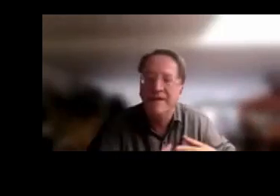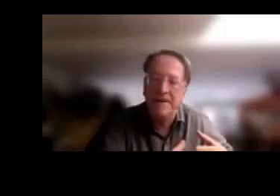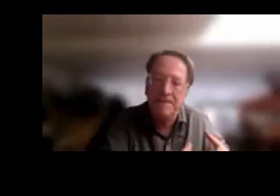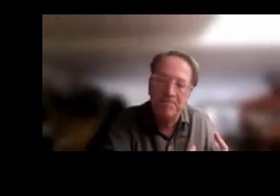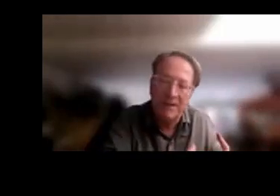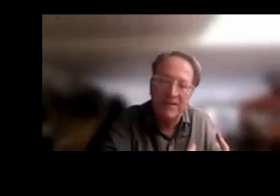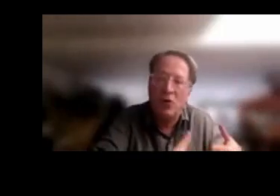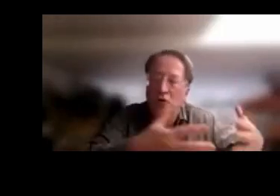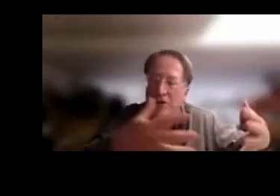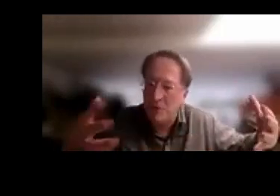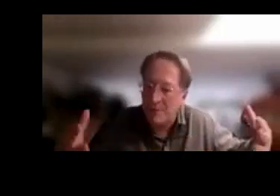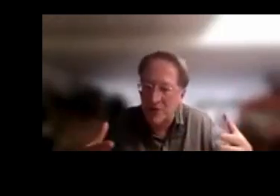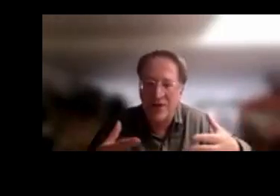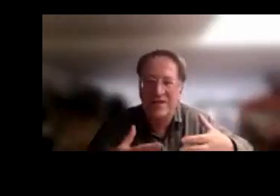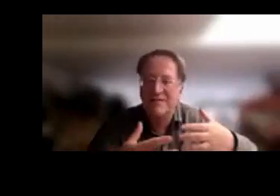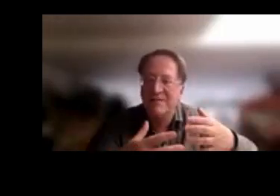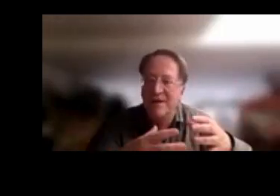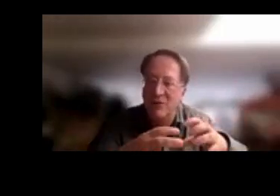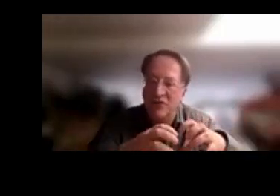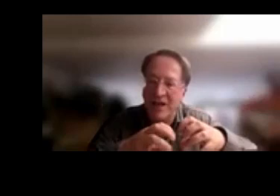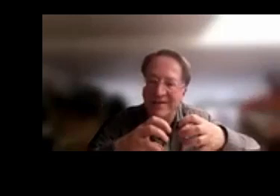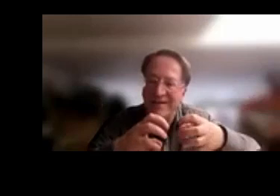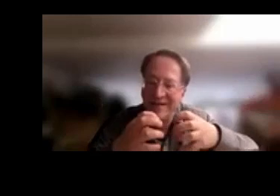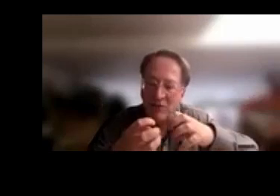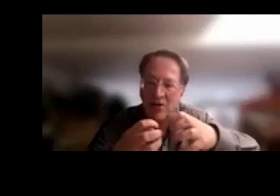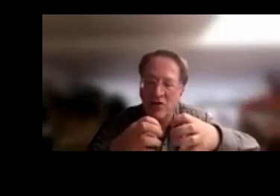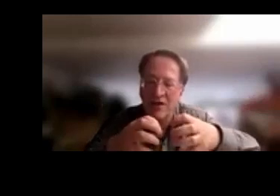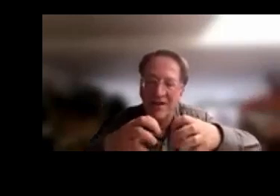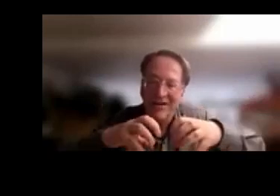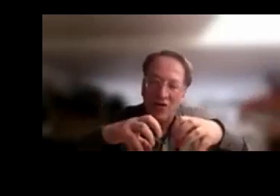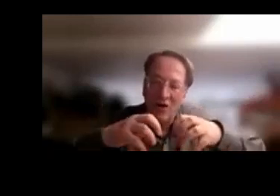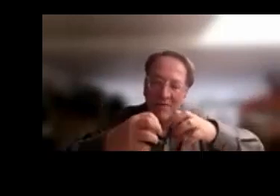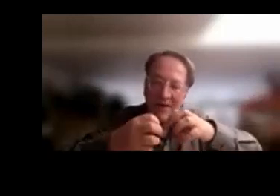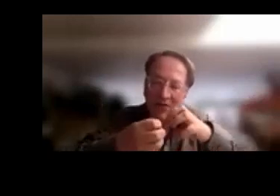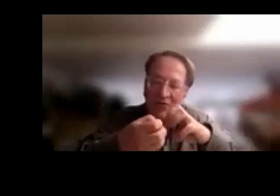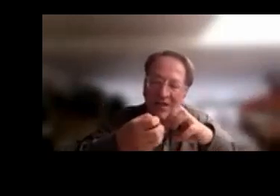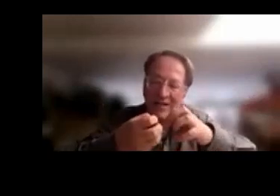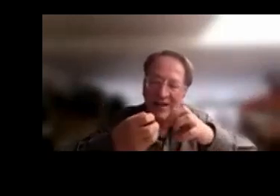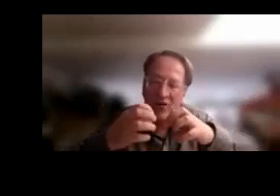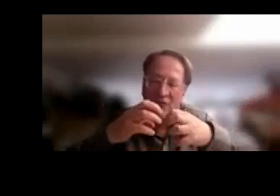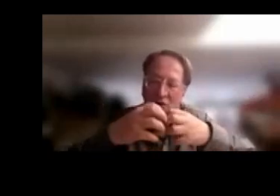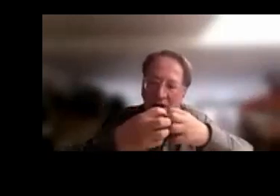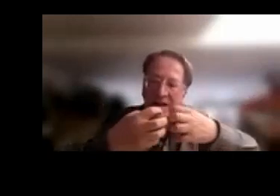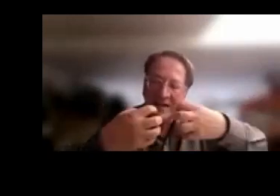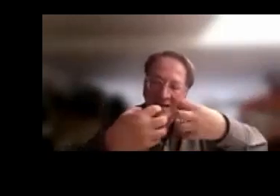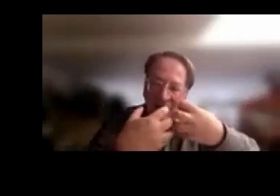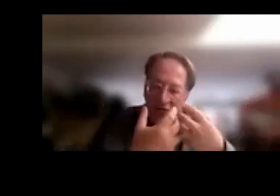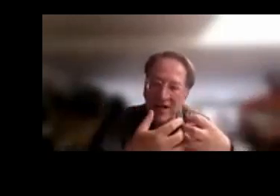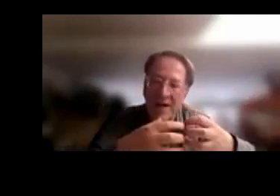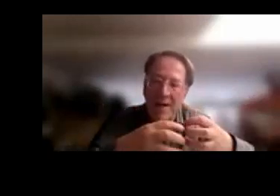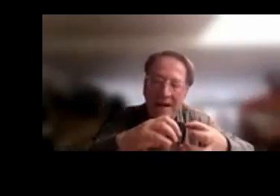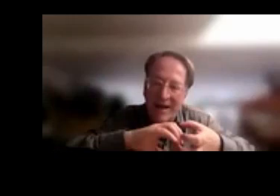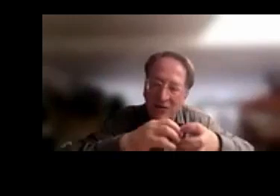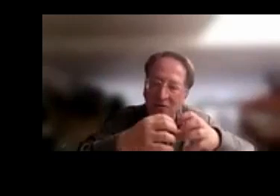de todo tipo de personas. Digamos, entendemos la comunidad como elementos que se configuran, se